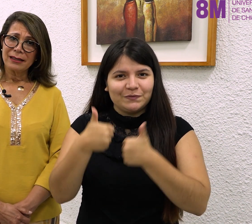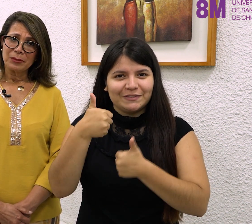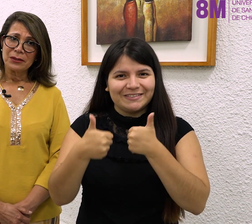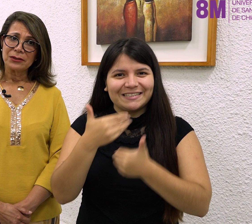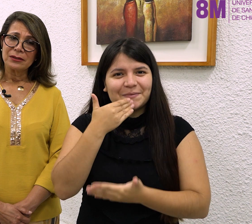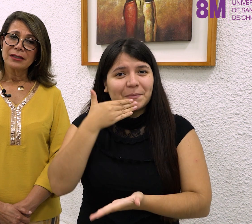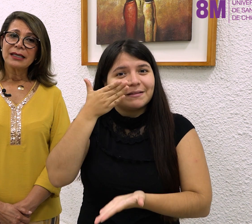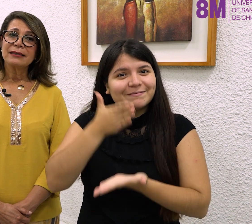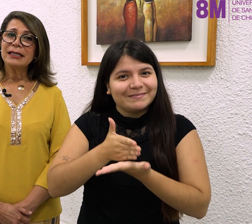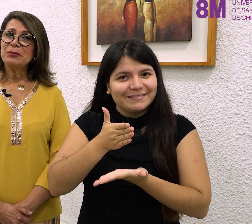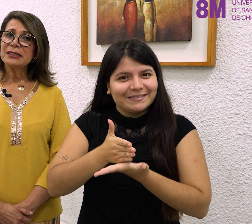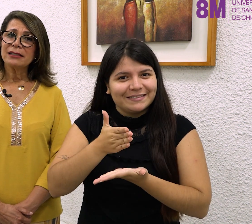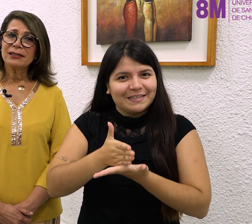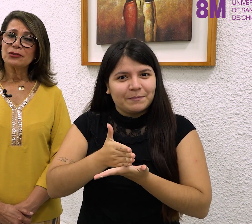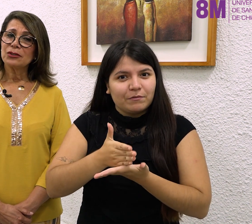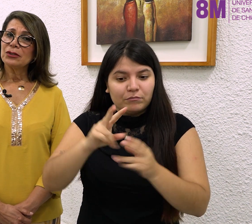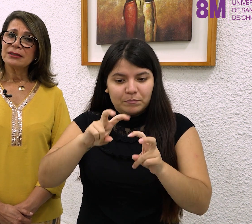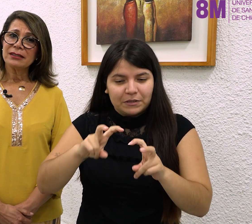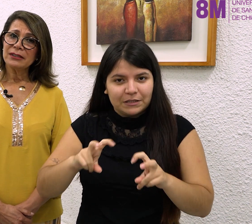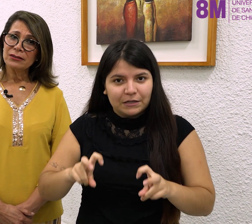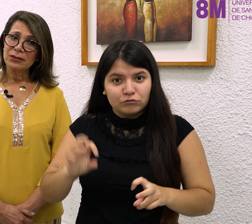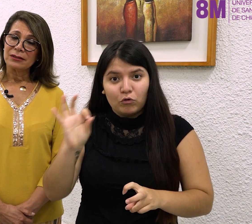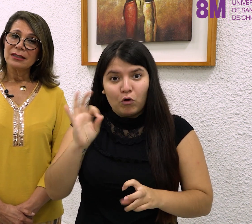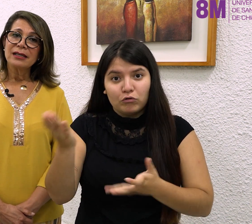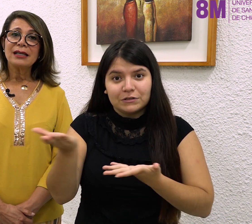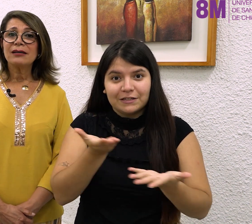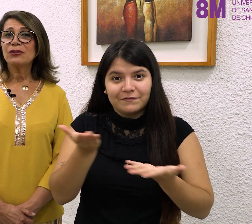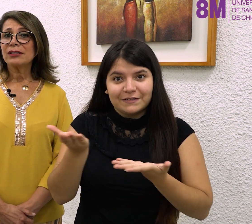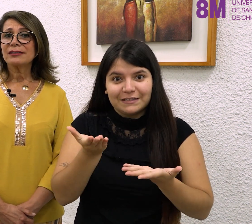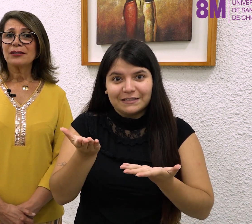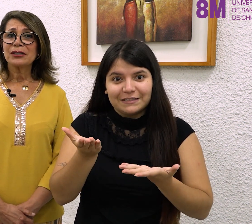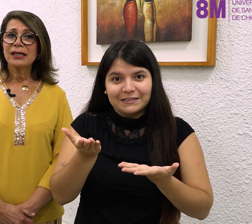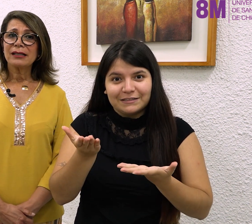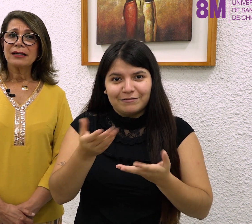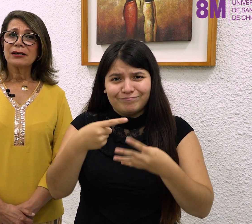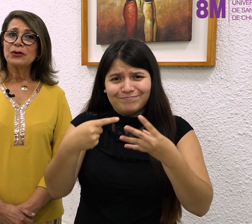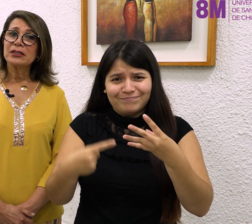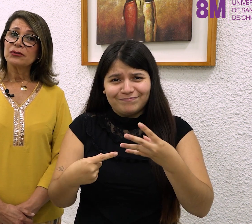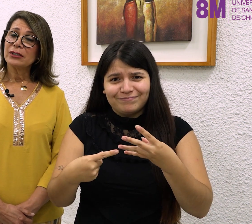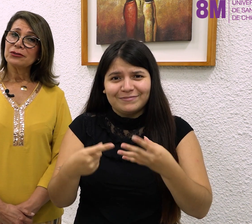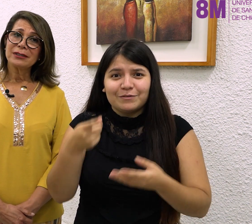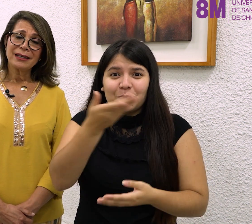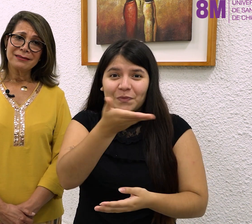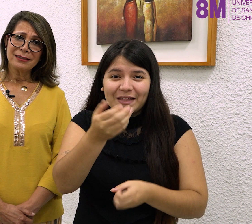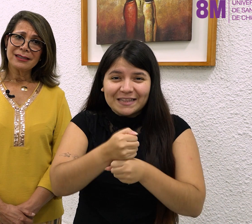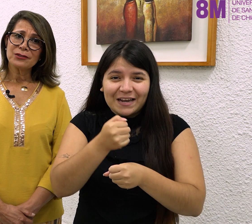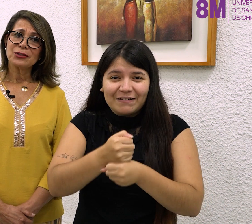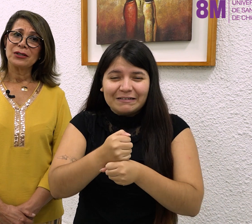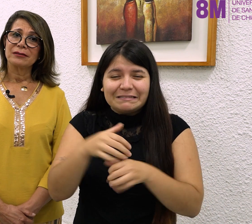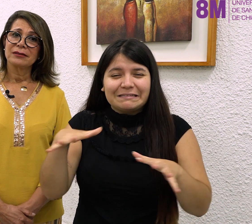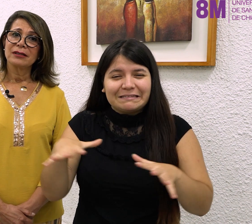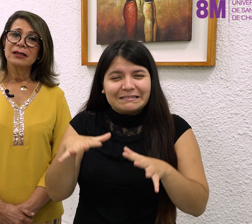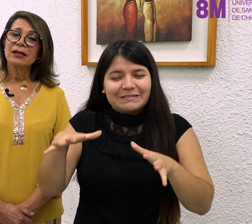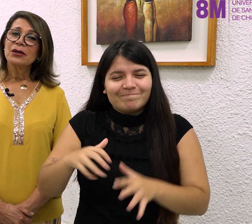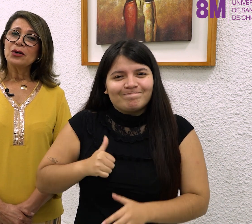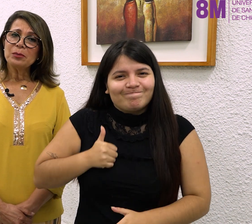y académico, de investigación o de servicio, labor desarrollada con esfuerzo y gran